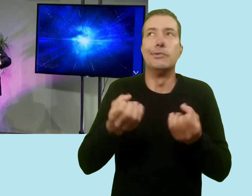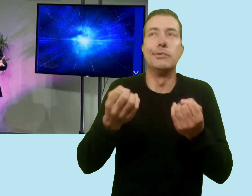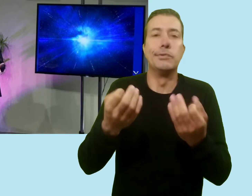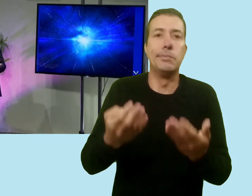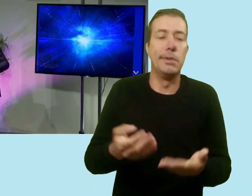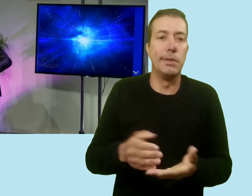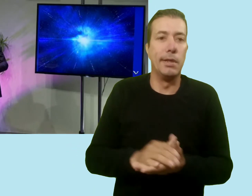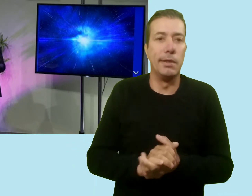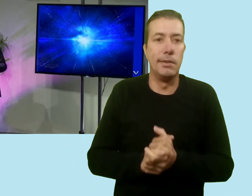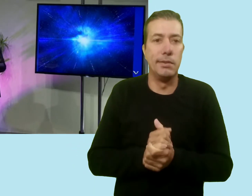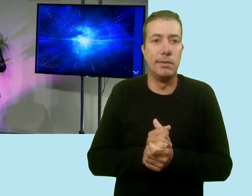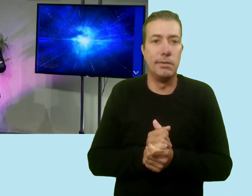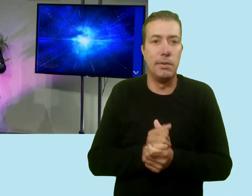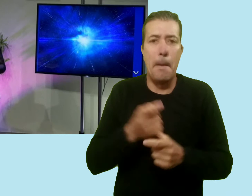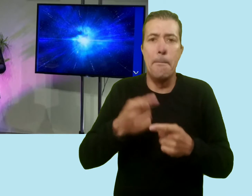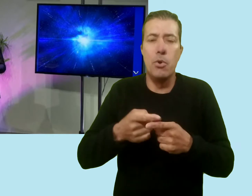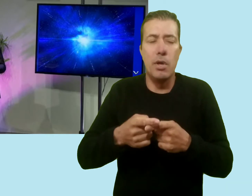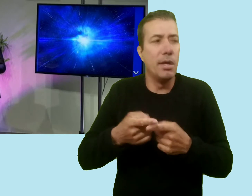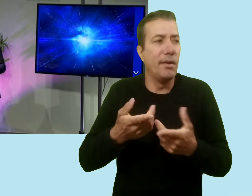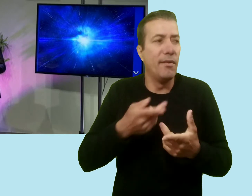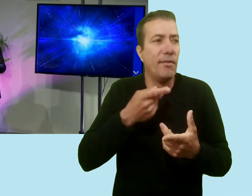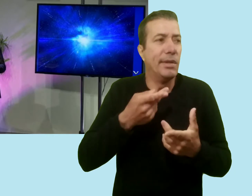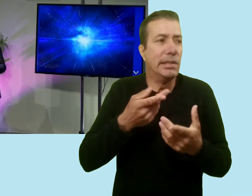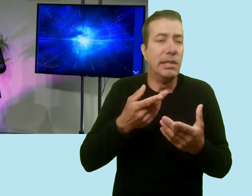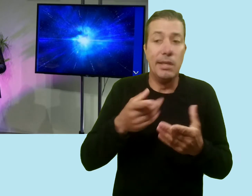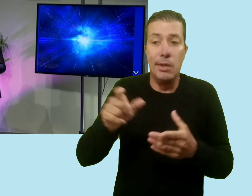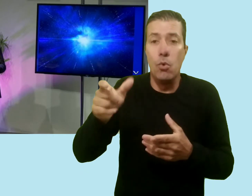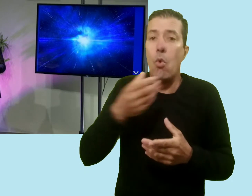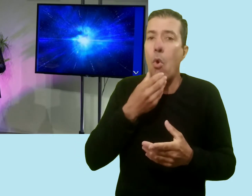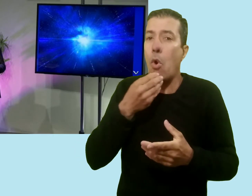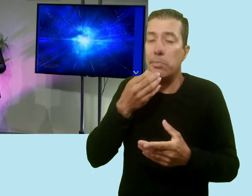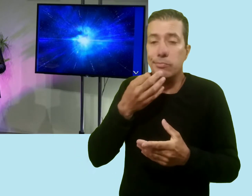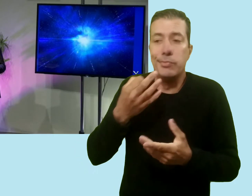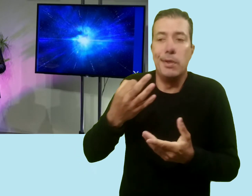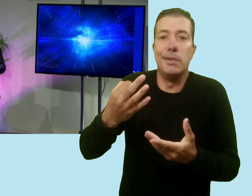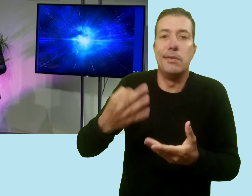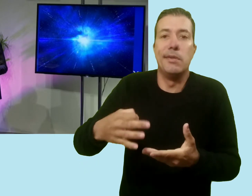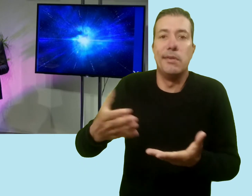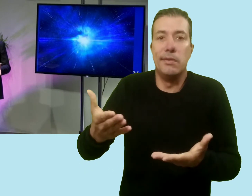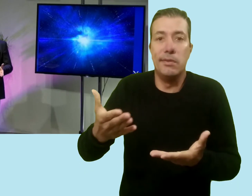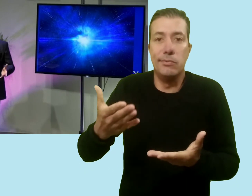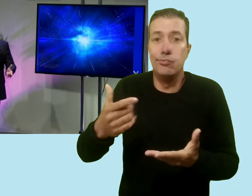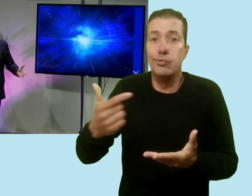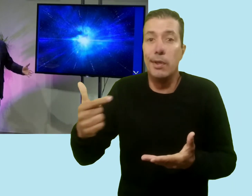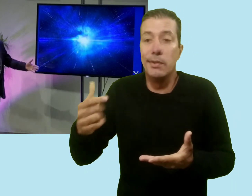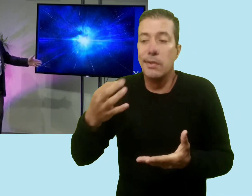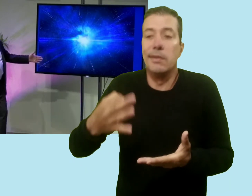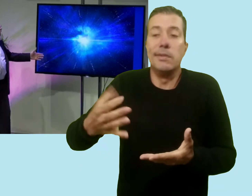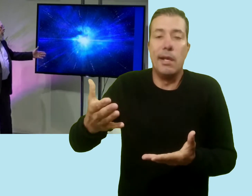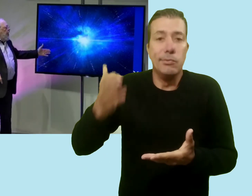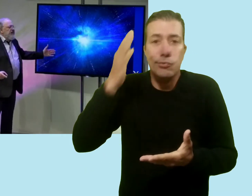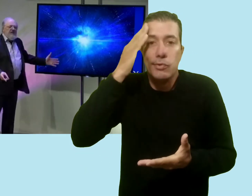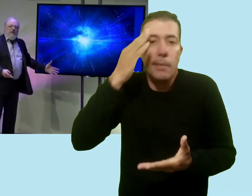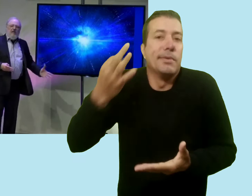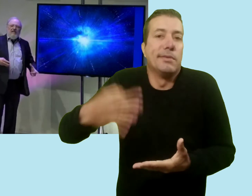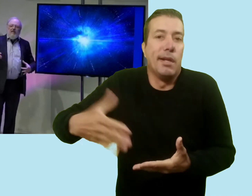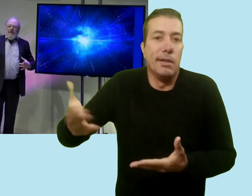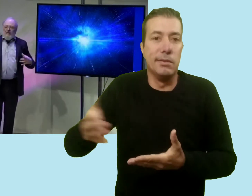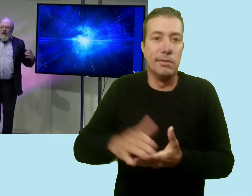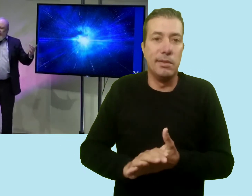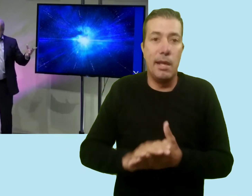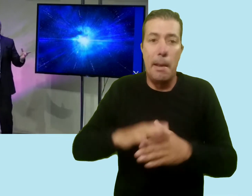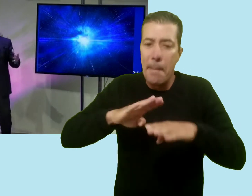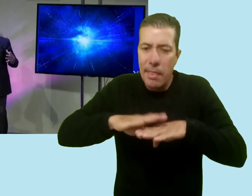como é que eu vou dizer? Eu não vou dizer chutar, né? Por que eu estou falando chutar? Porque ele não tem certeza também. O que tinha antes do Big Bang? Ele quis fazer uma